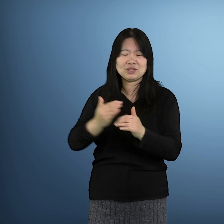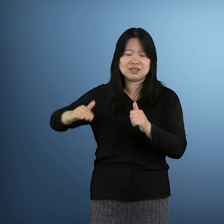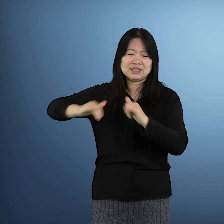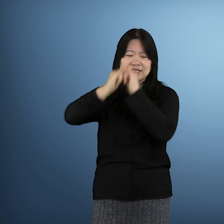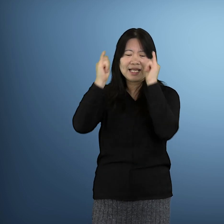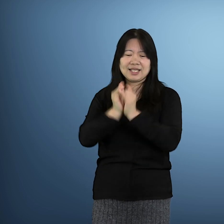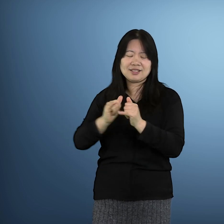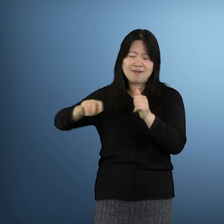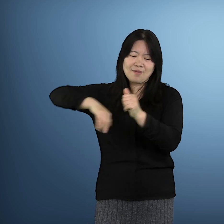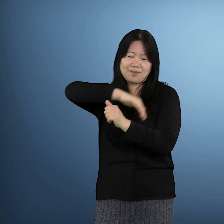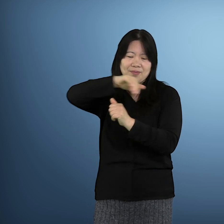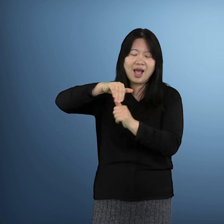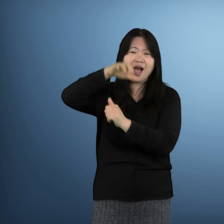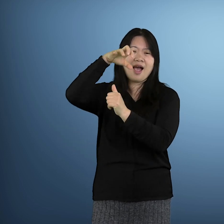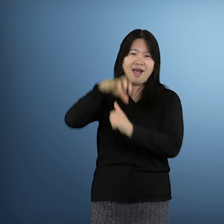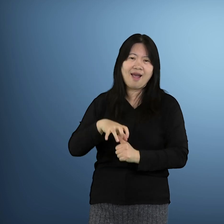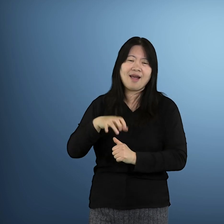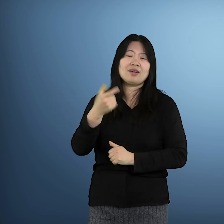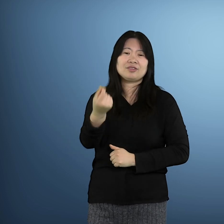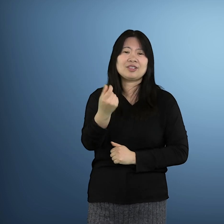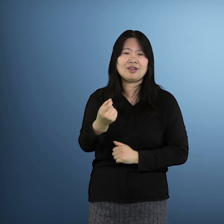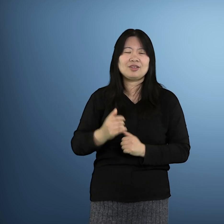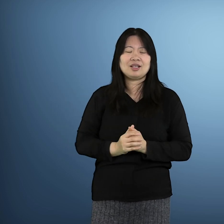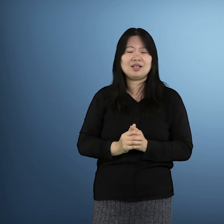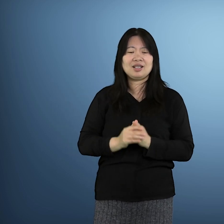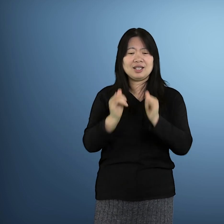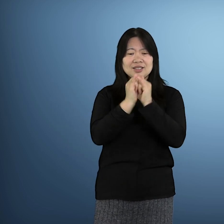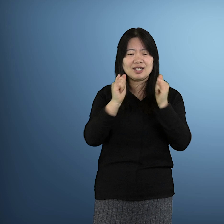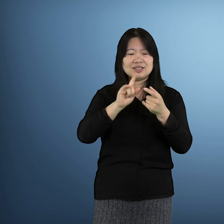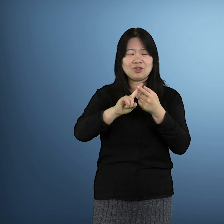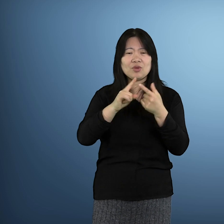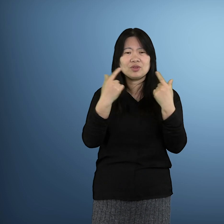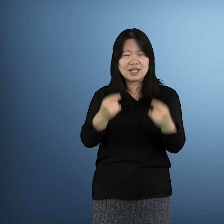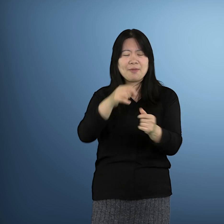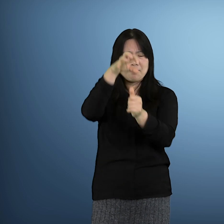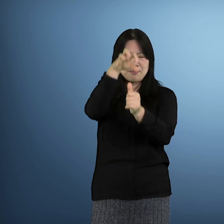존재들이에요. 인류는 여기에 속박돼 있어요.